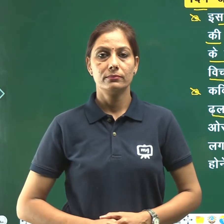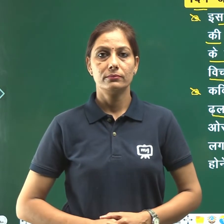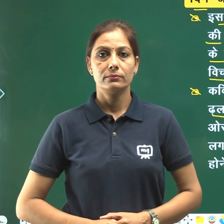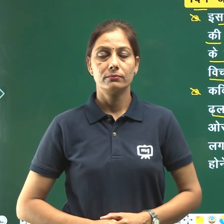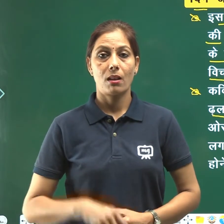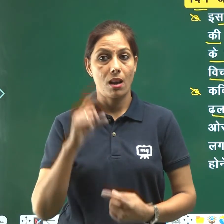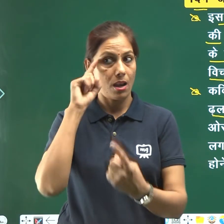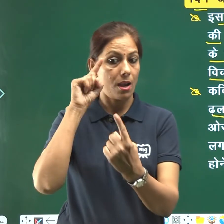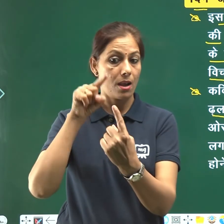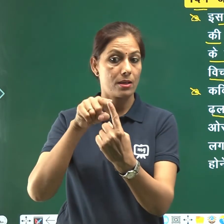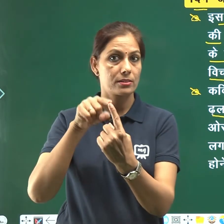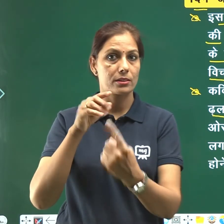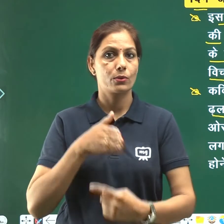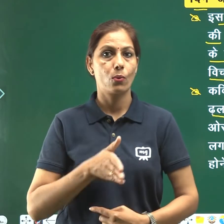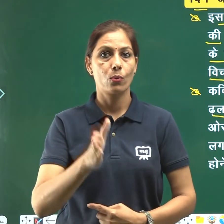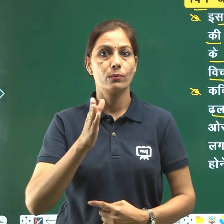लक्ष्य की ओर